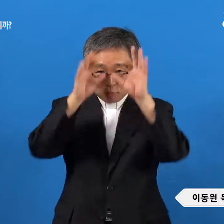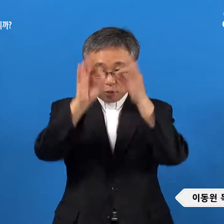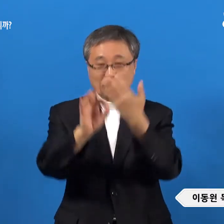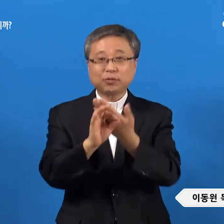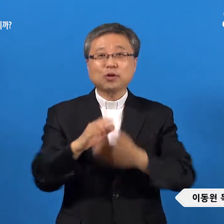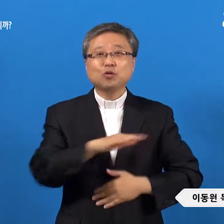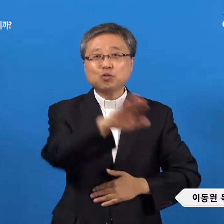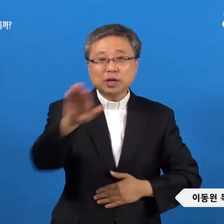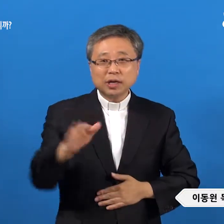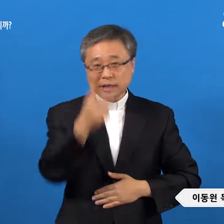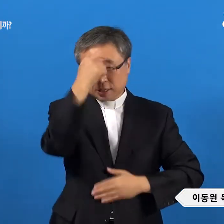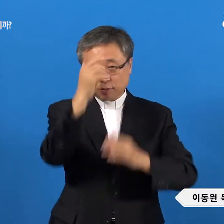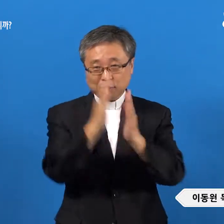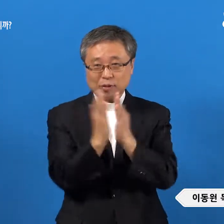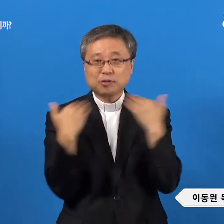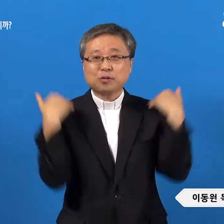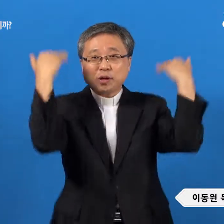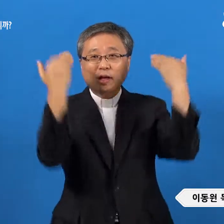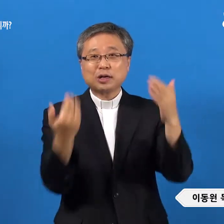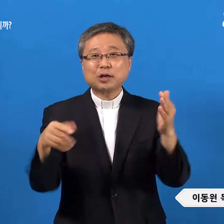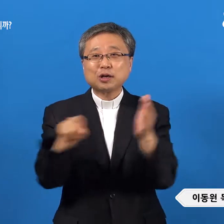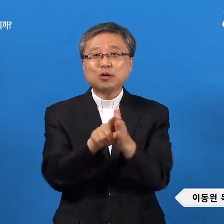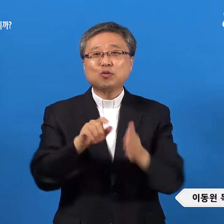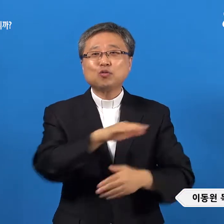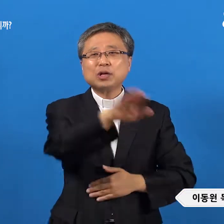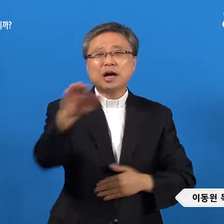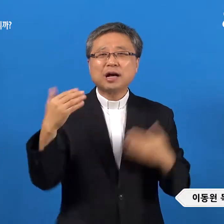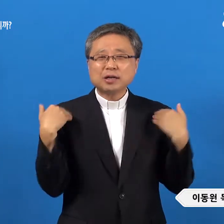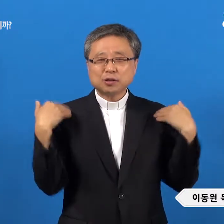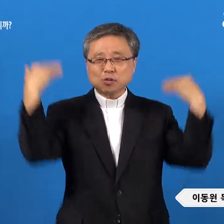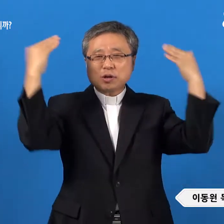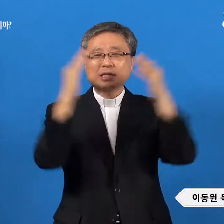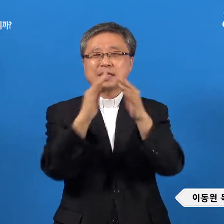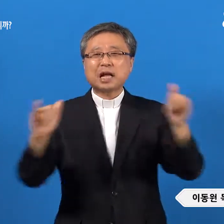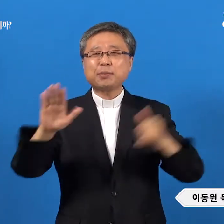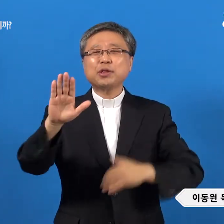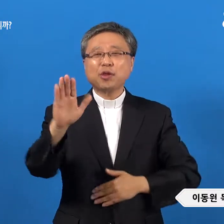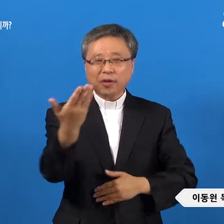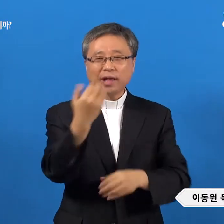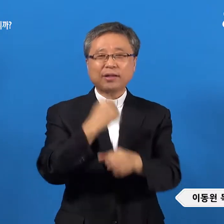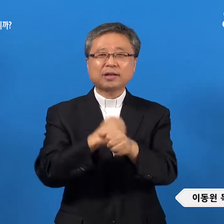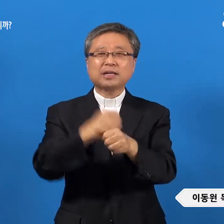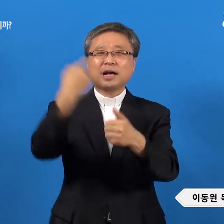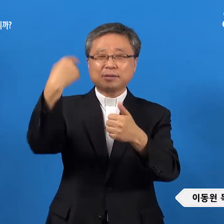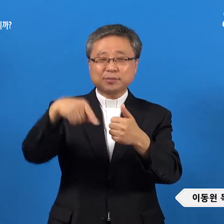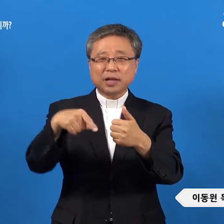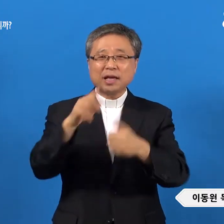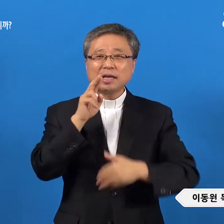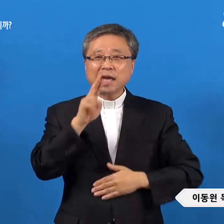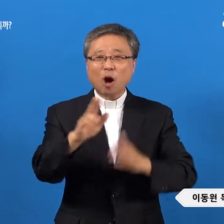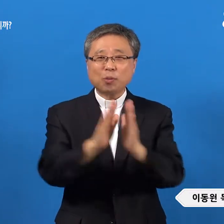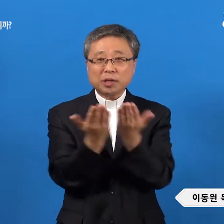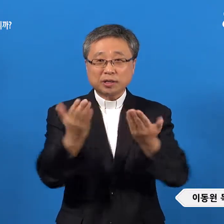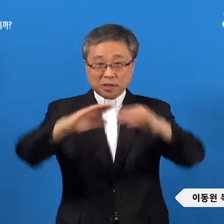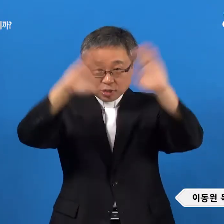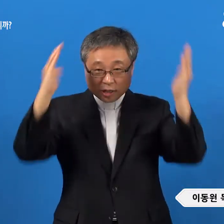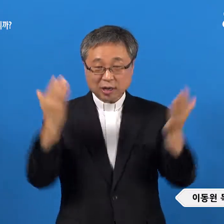위해서는 먼저 우리가 성숙한 사람이 되어야 한다는 것을 가르칩니다. 야고보서 전체는 이 성숙한